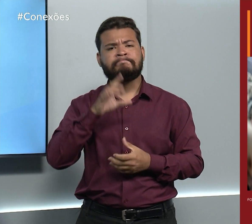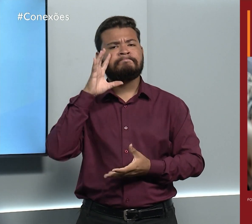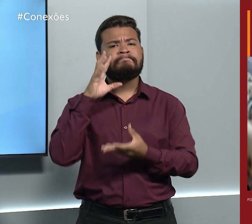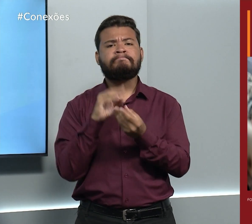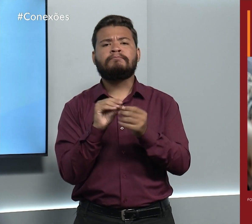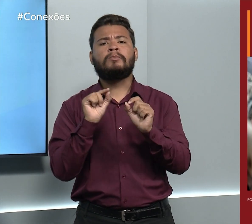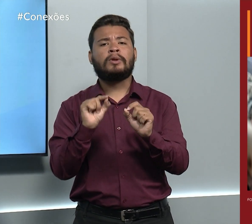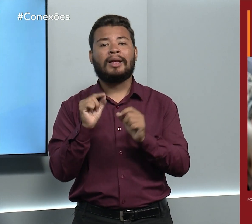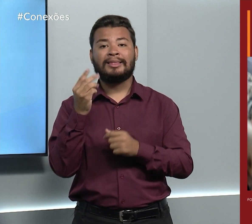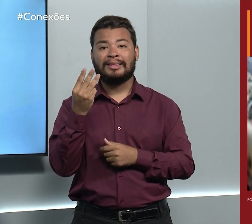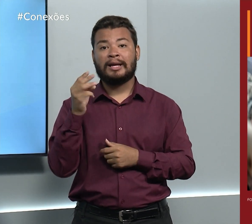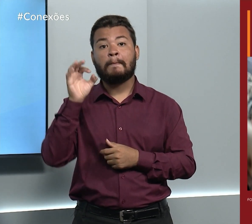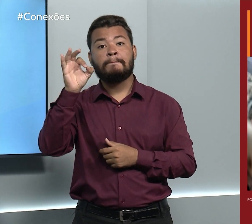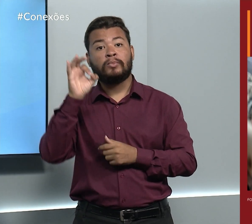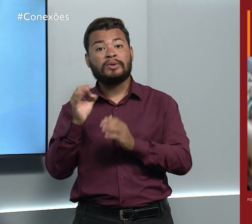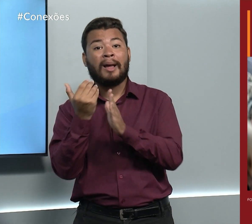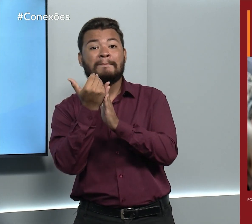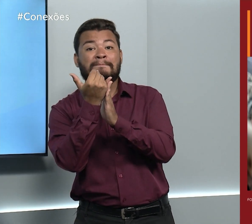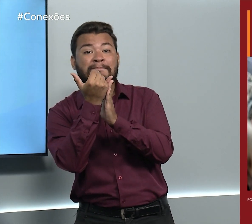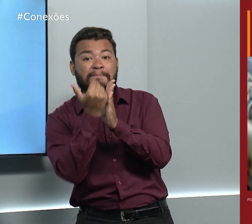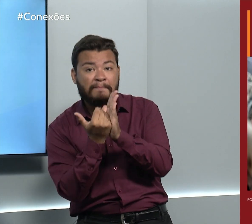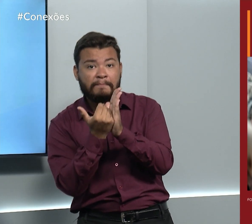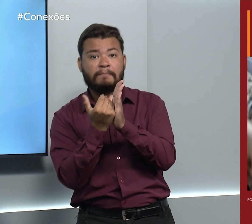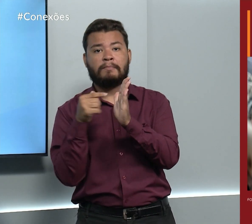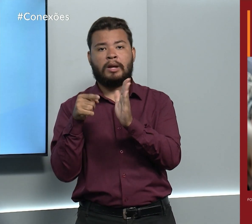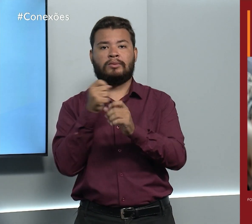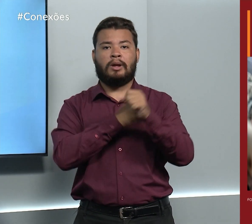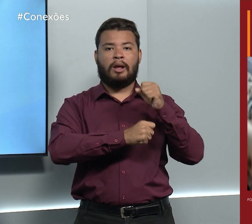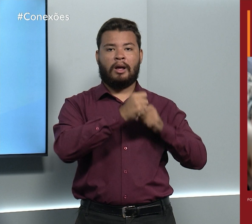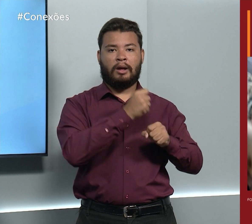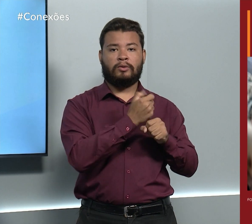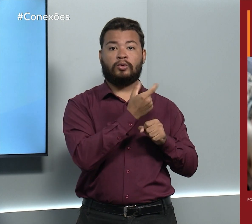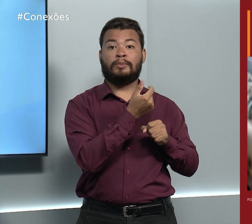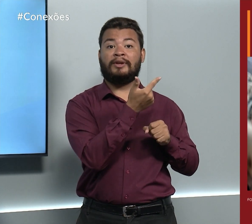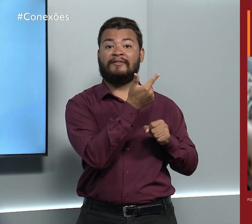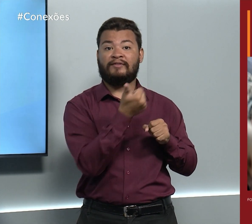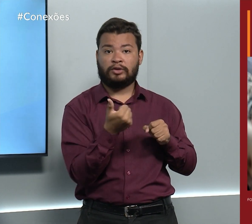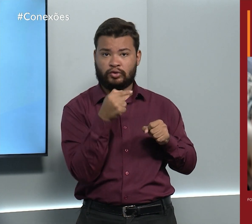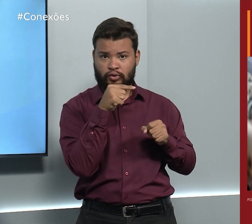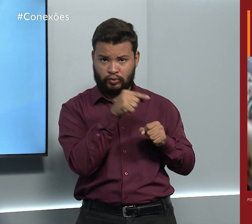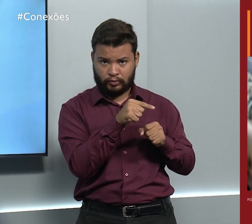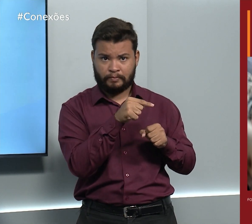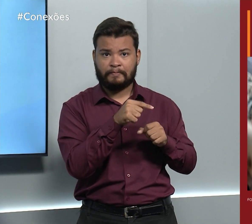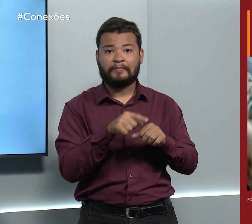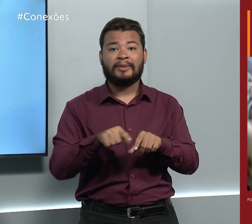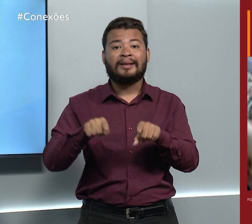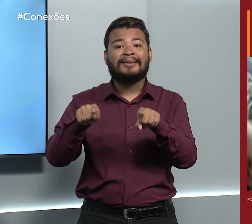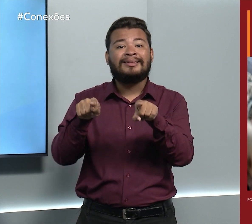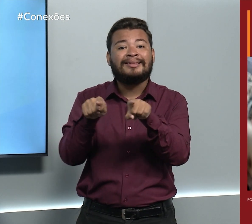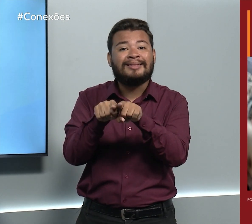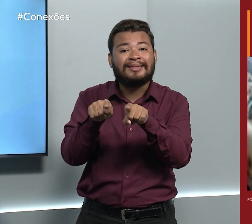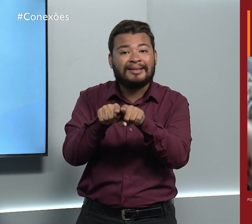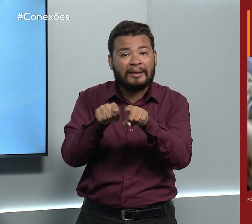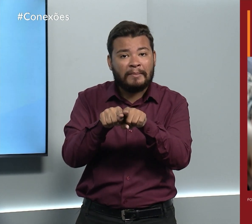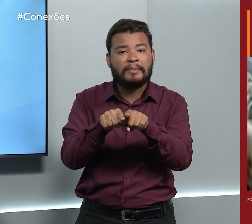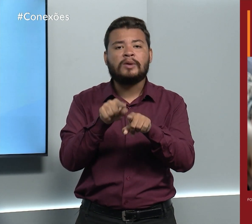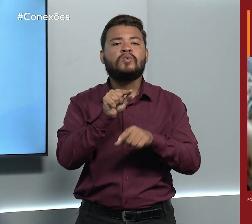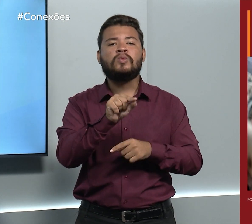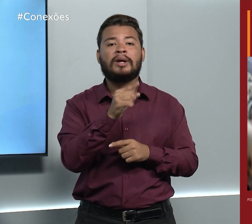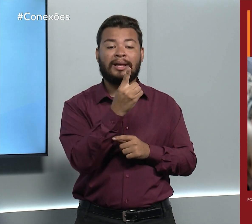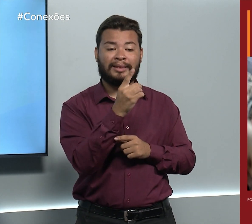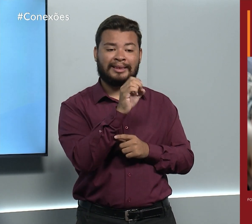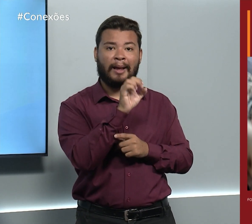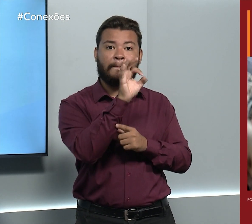3% menor do que o que foi registrado em 2021. Além disso, essa taxa é